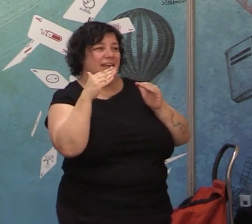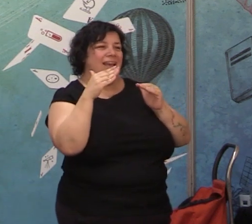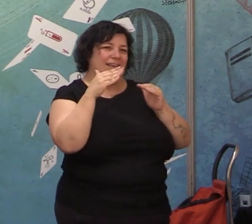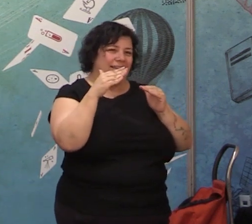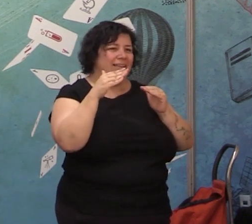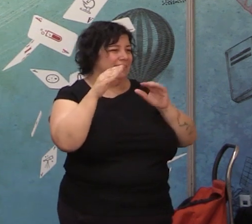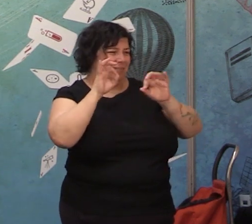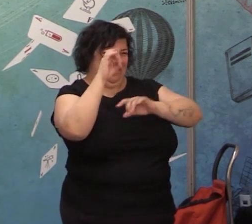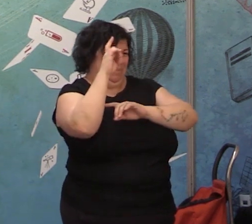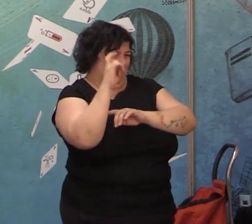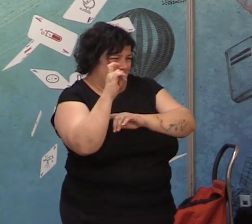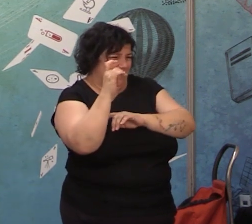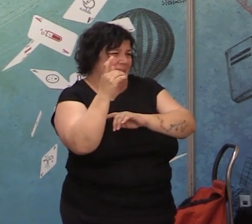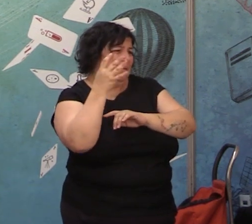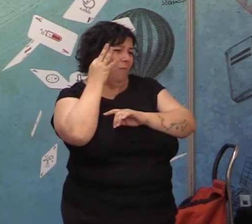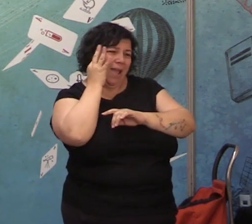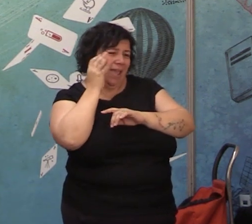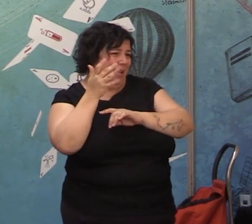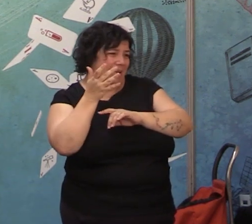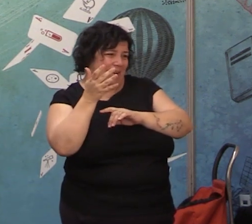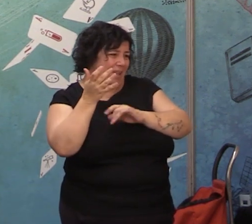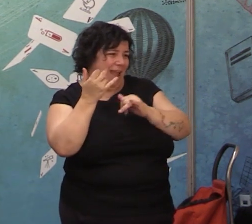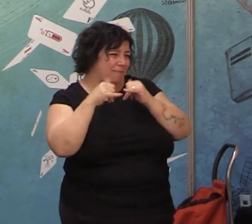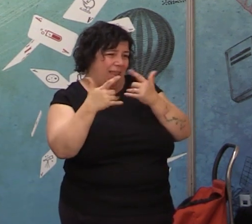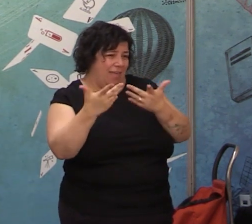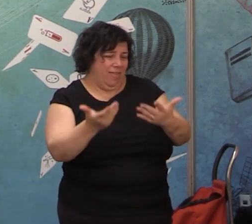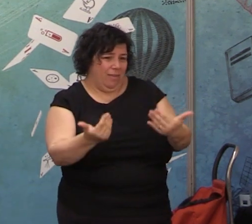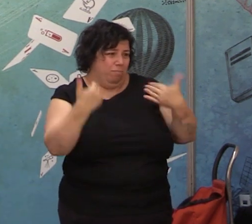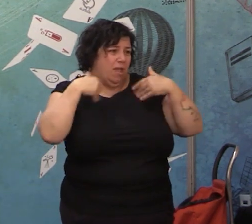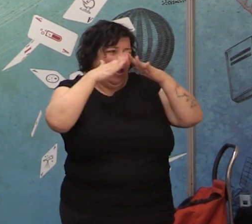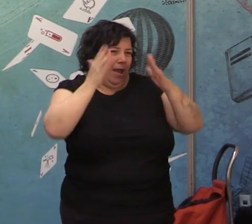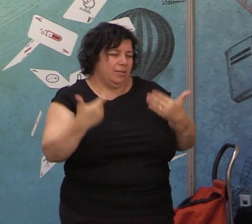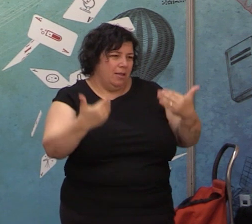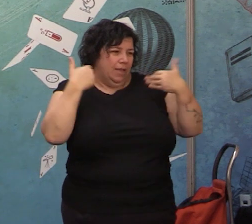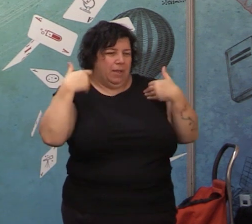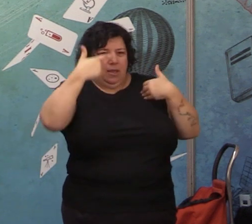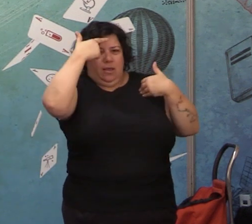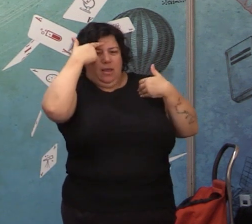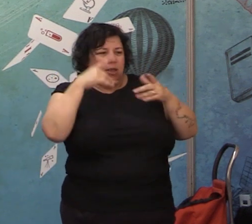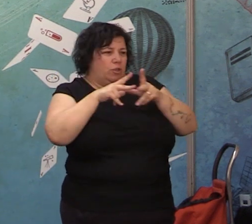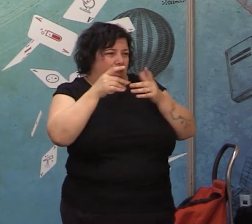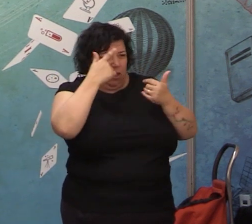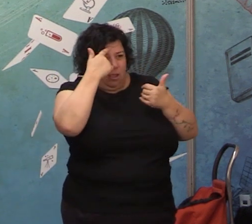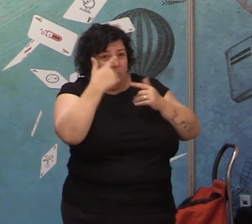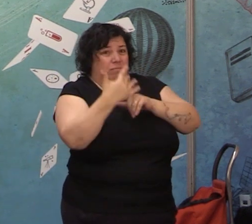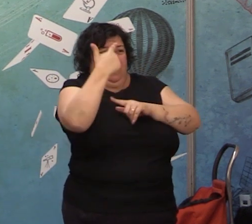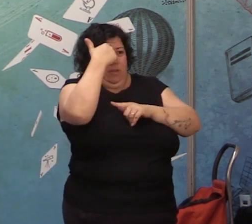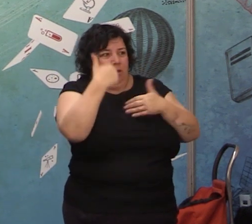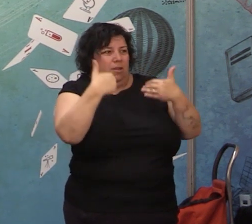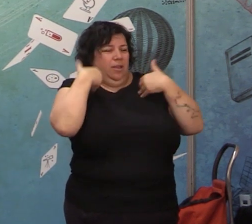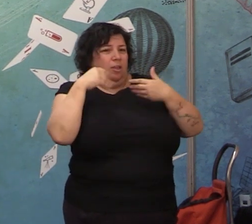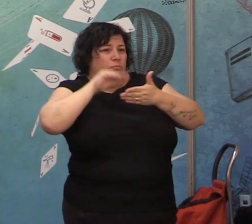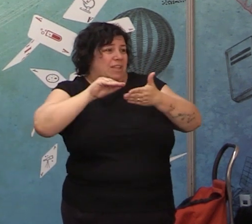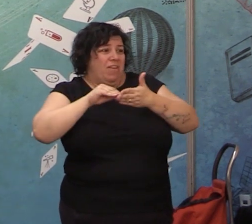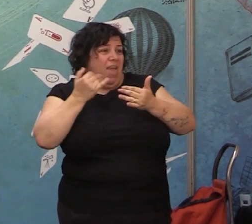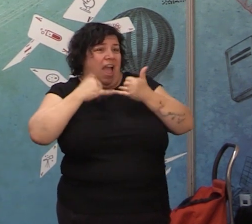es así. La mujer, digamos, que lleva un gran peso de la casa y la sociedad, y eso pues muchas veces pues